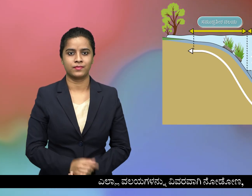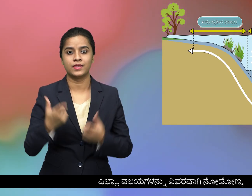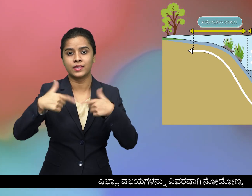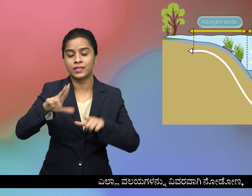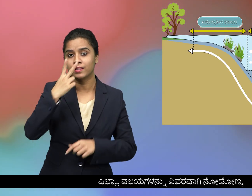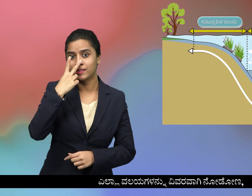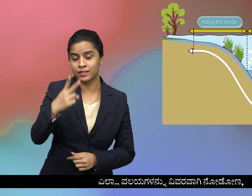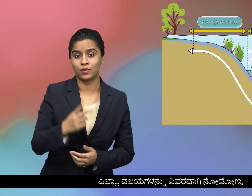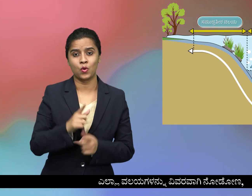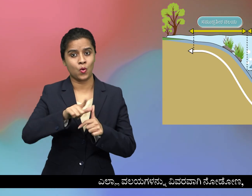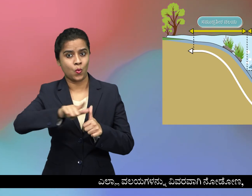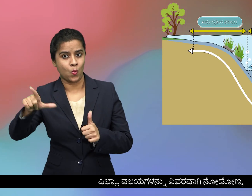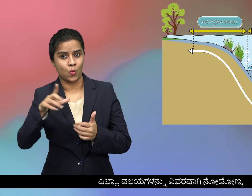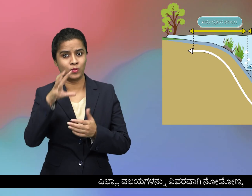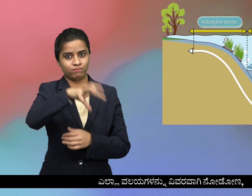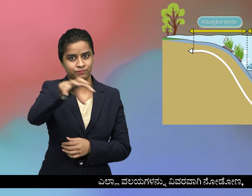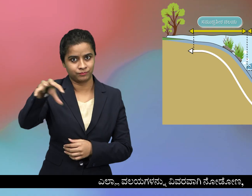ಎಲ್ಲಾ ವಲಯಗಳನ್ನ ವಿವರವಾಗಿ ನೋಡೋಣ.